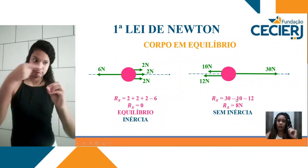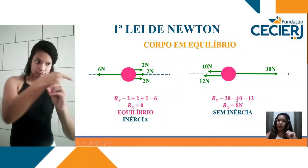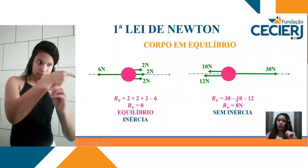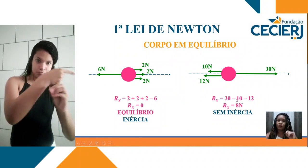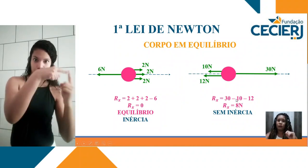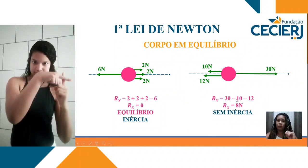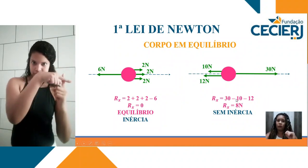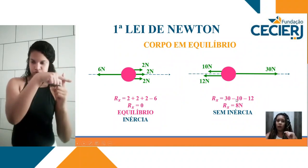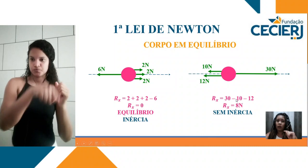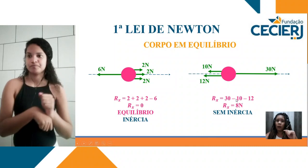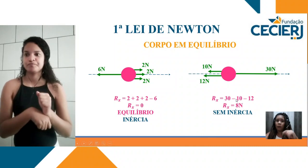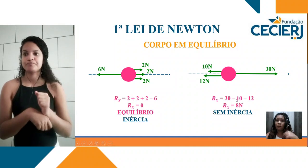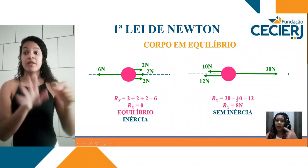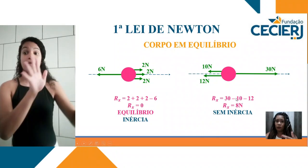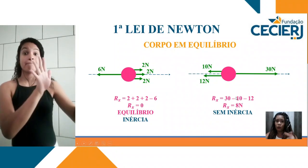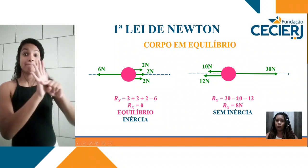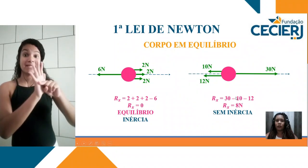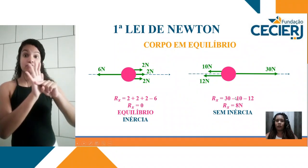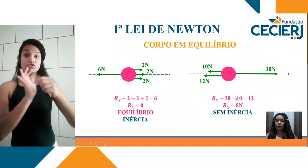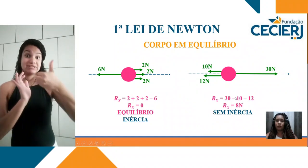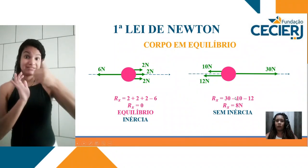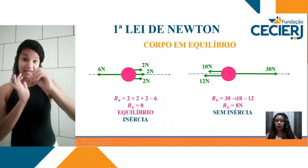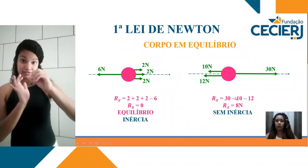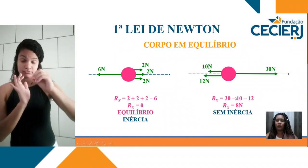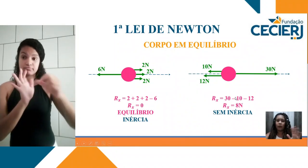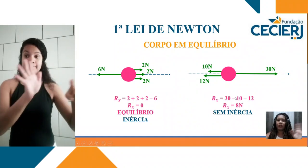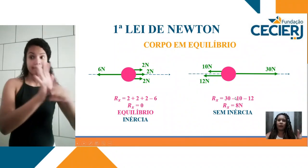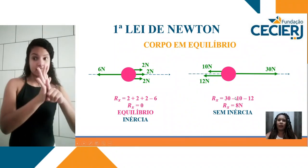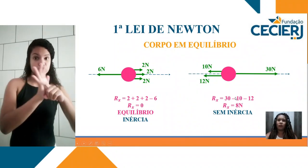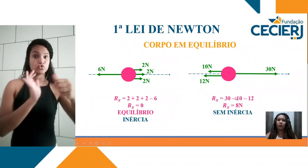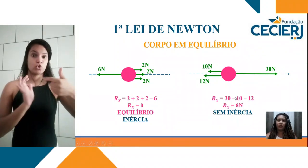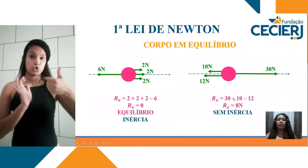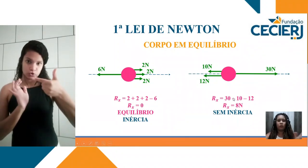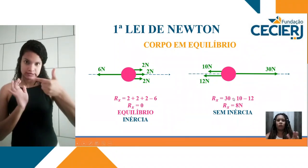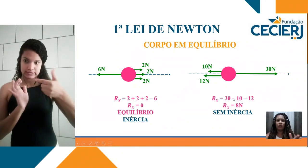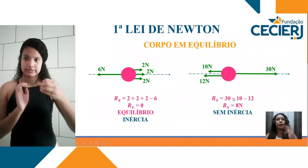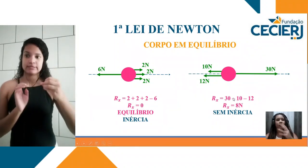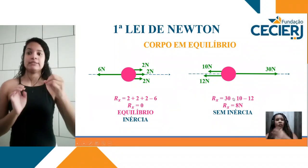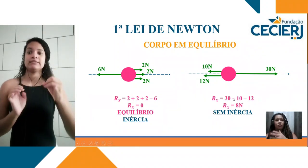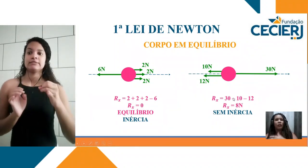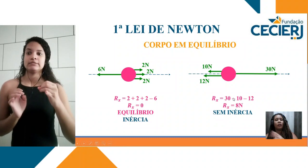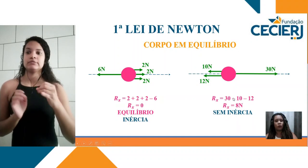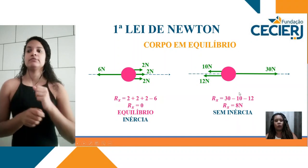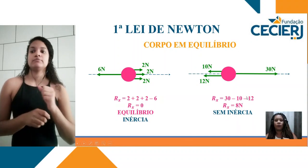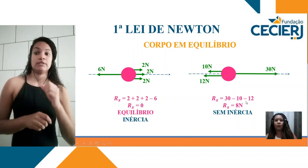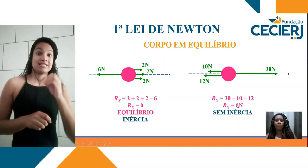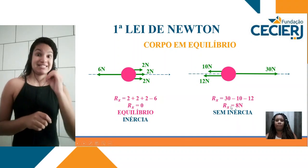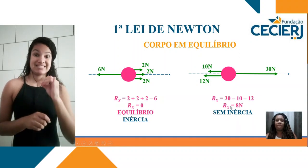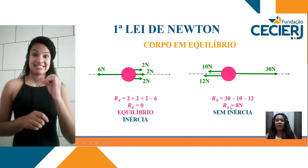está para o negativo, menos o 12. Sempre que está para o negativo está isso. Sempre que está para o positivo está